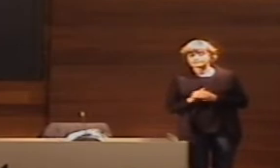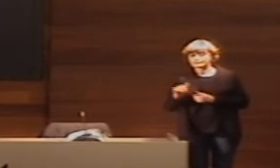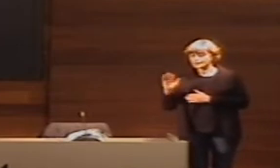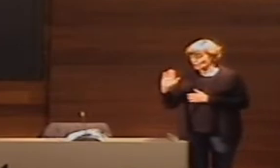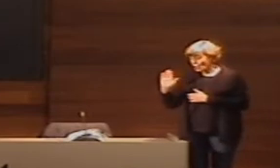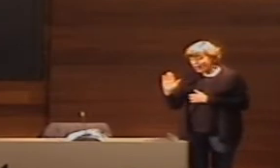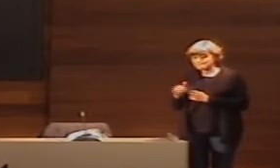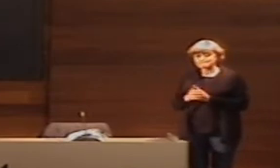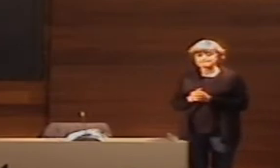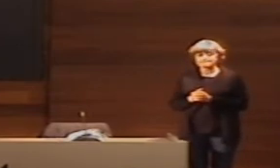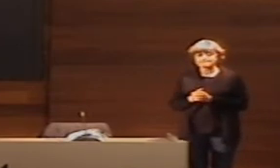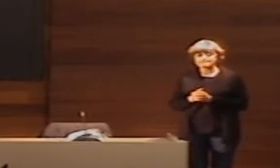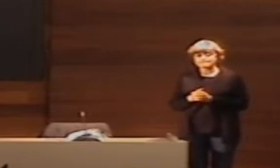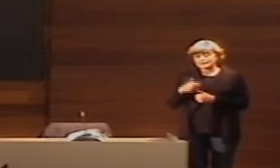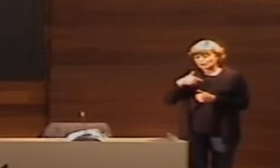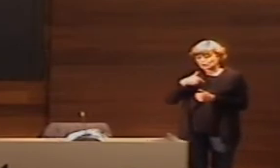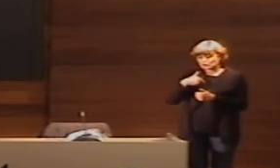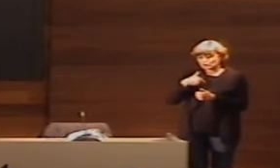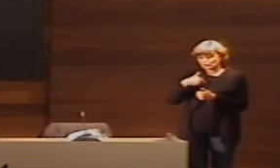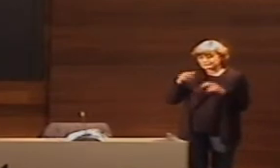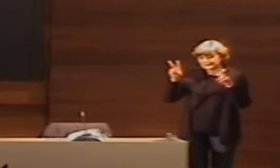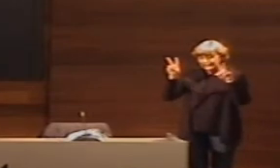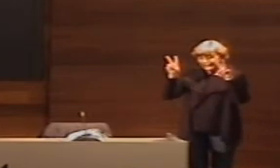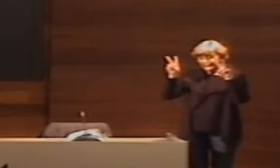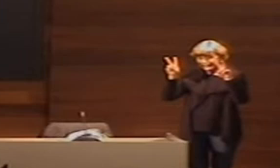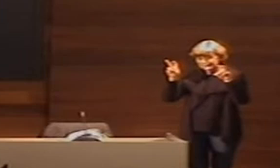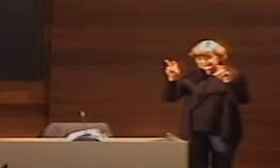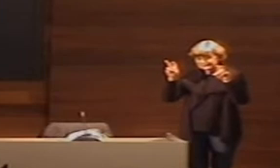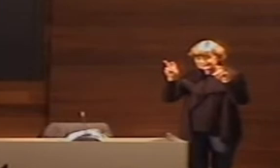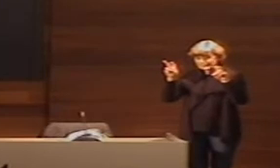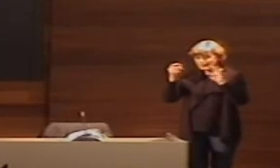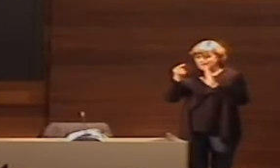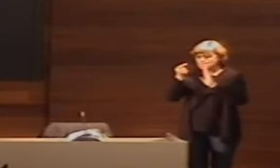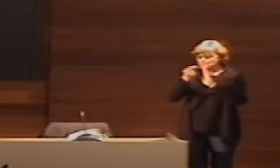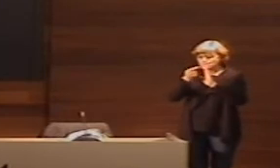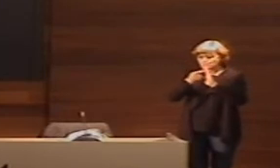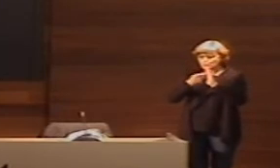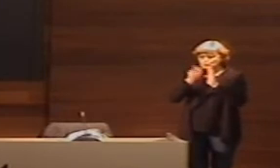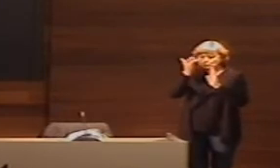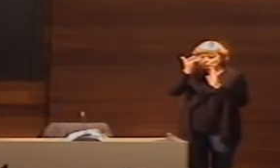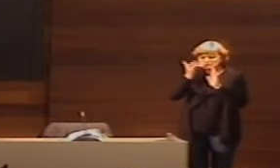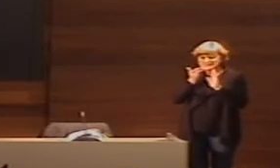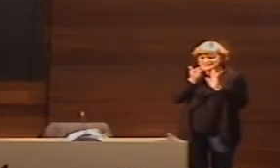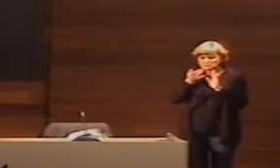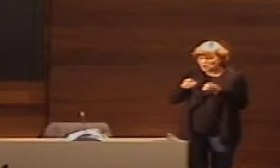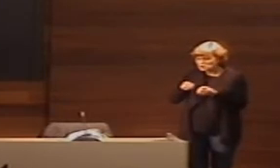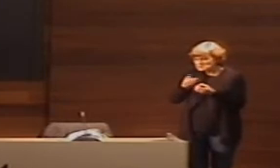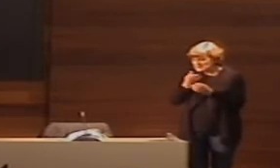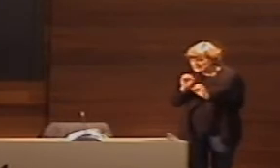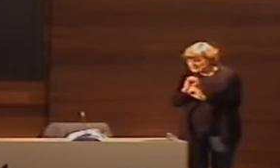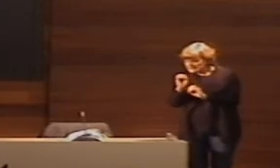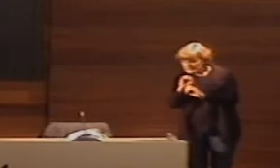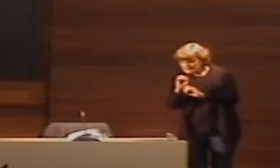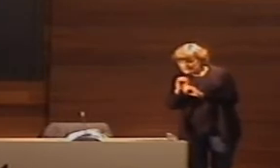yo no sé, aquí no se ha mencionado de los puntos limpios esos, que a mí me parece, habéis hablado de algo del